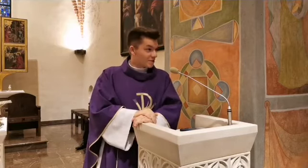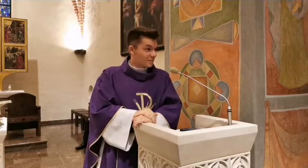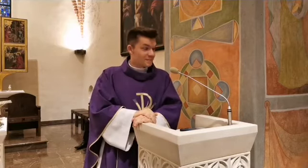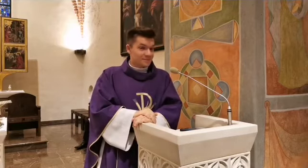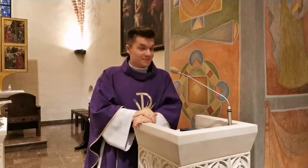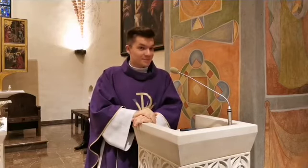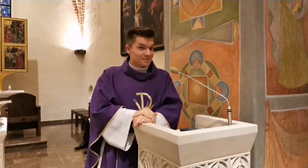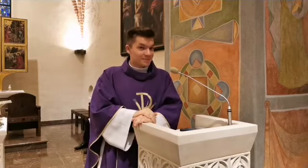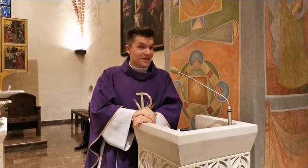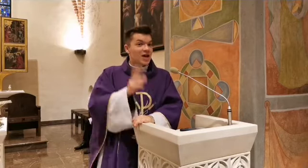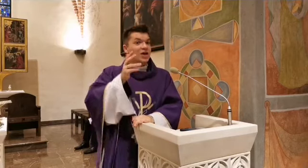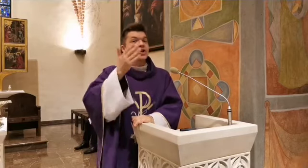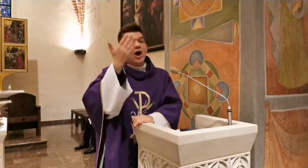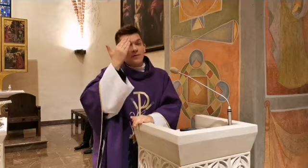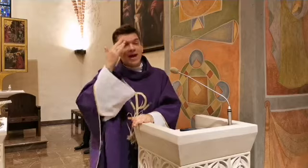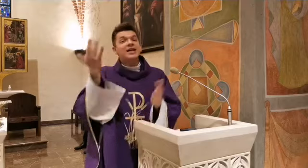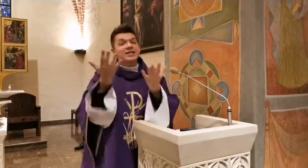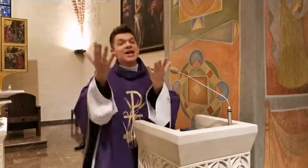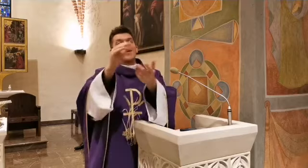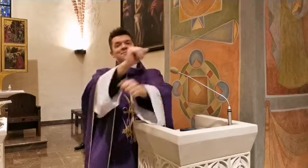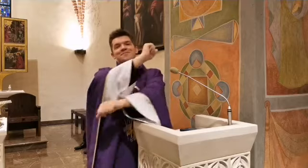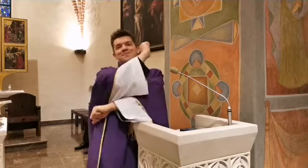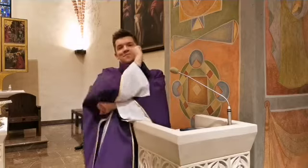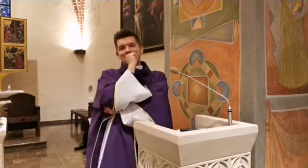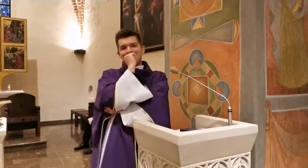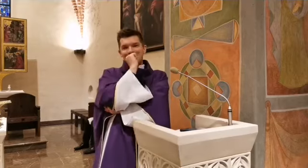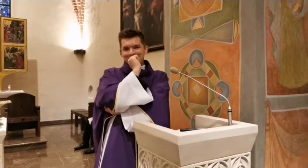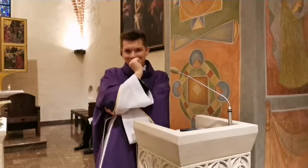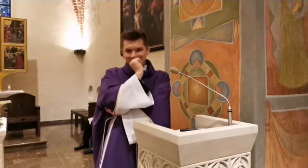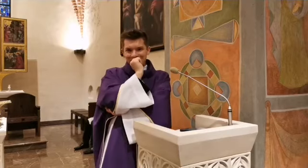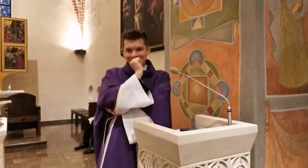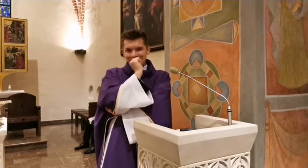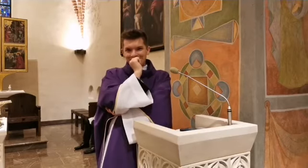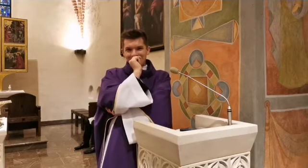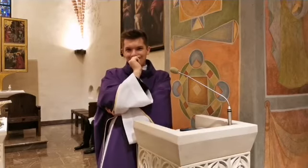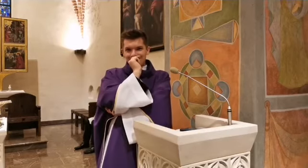trzy miejsca. Kto wie gdzie?